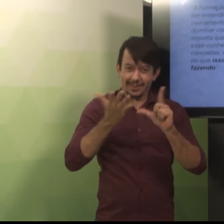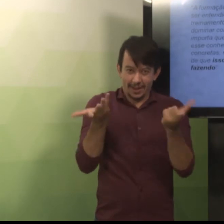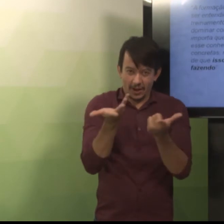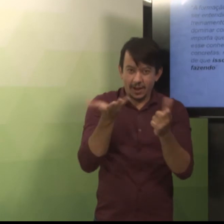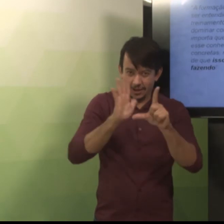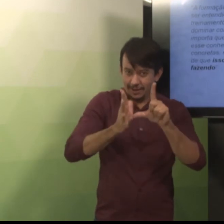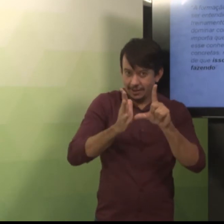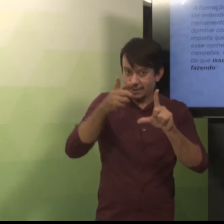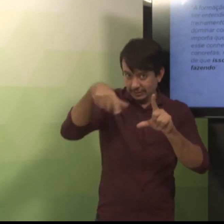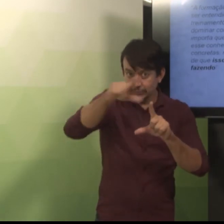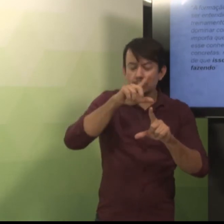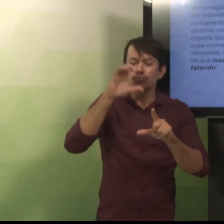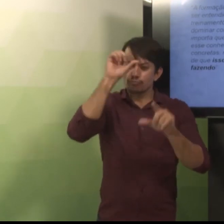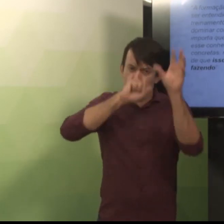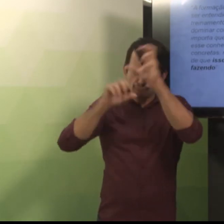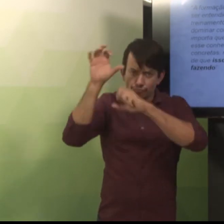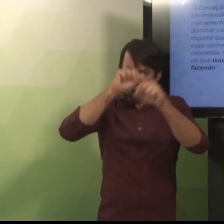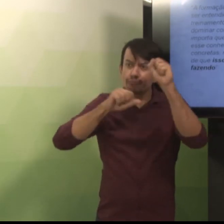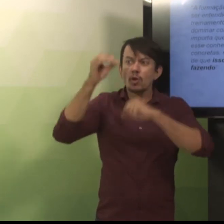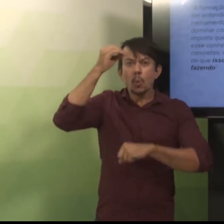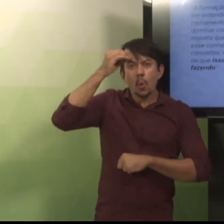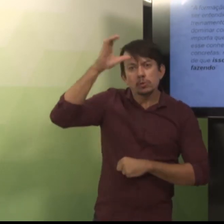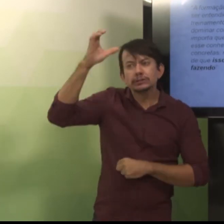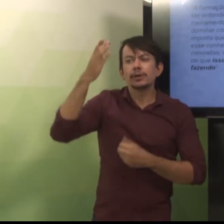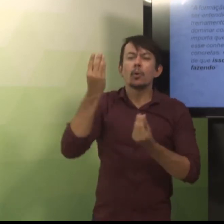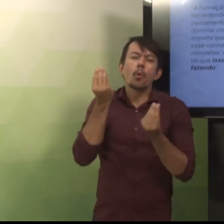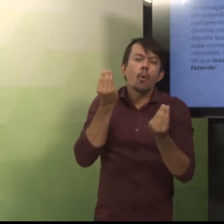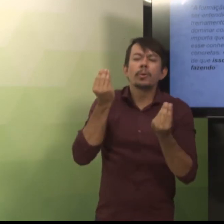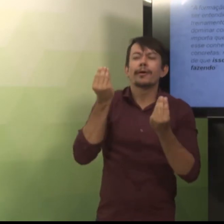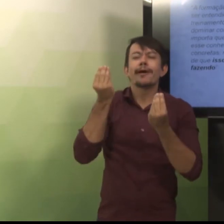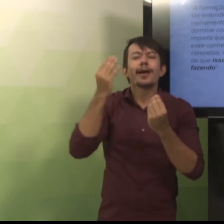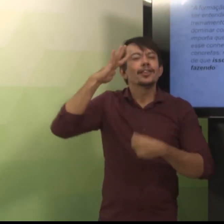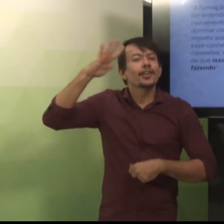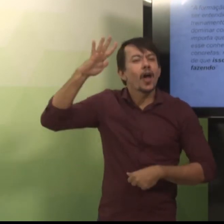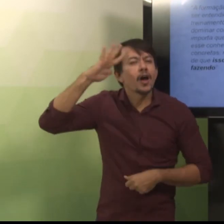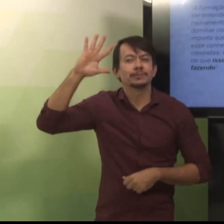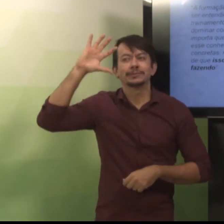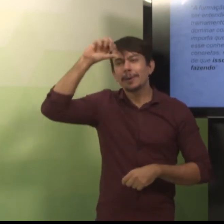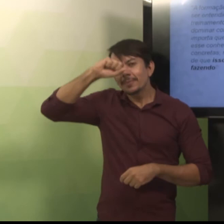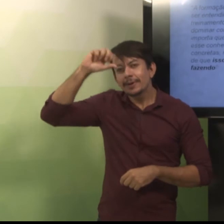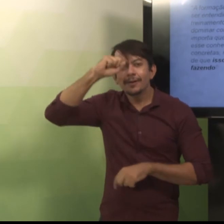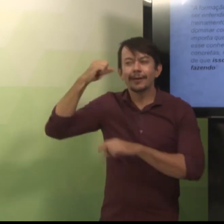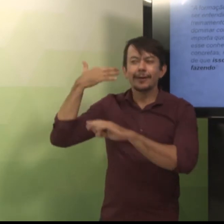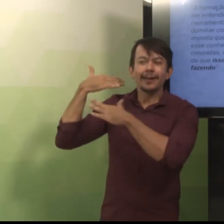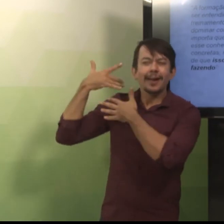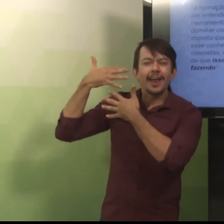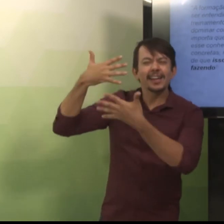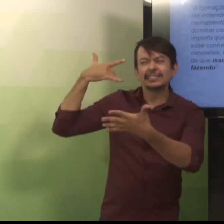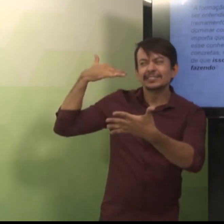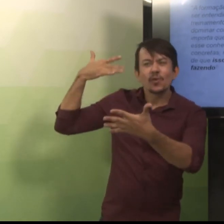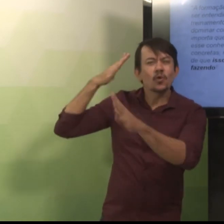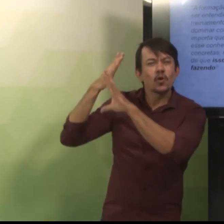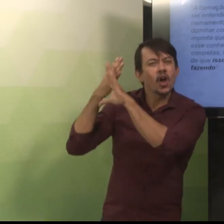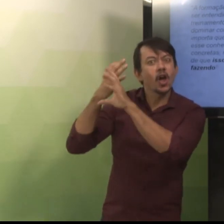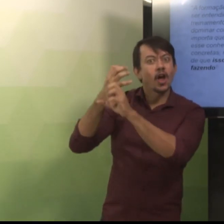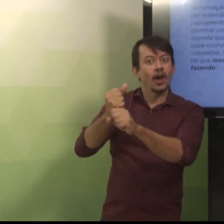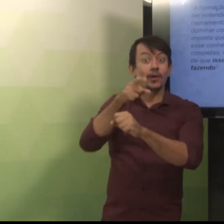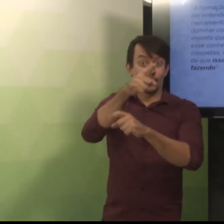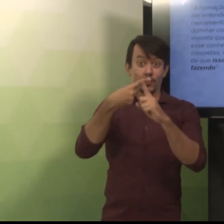Então, vocês estão aqui no Letras Libras, estão aprendendo, adquirindo conhecimento, teoria, aprendizagens durante todo o